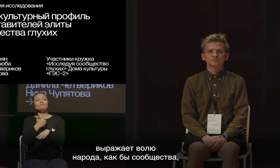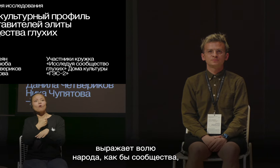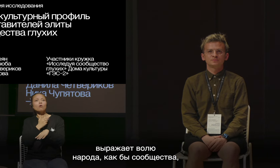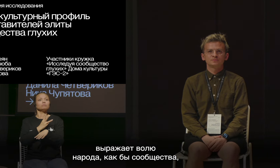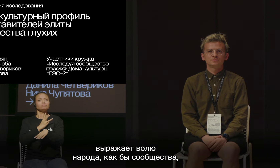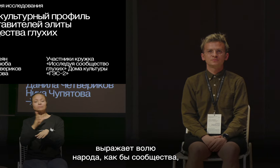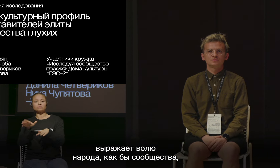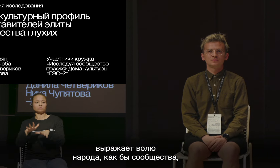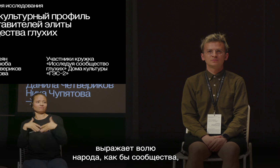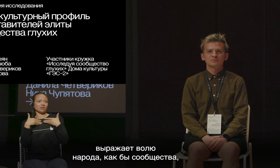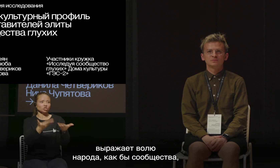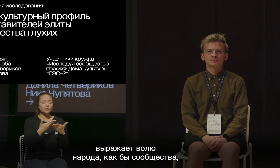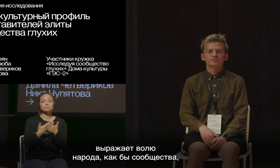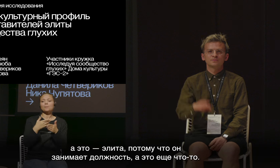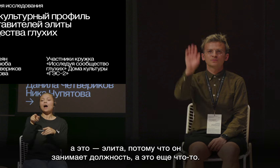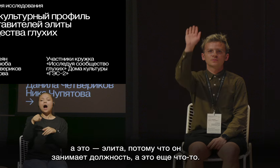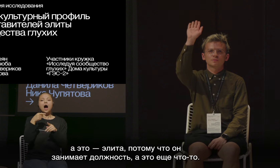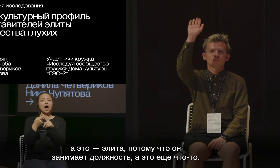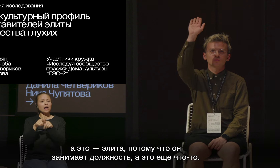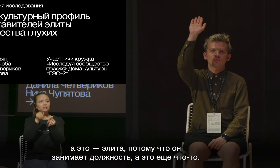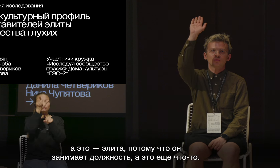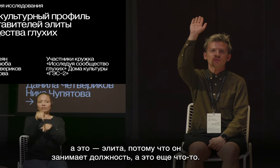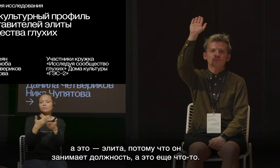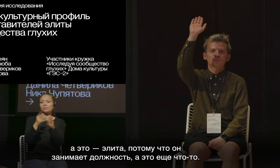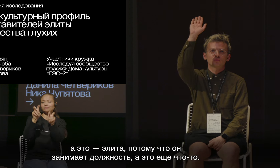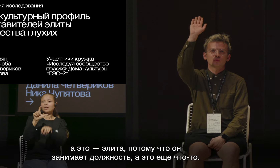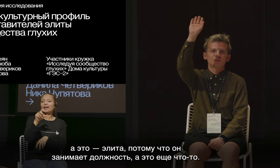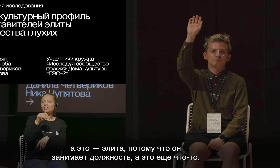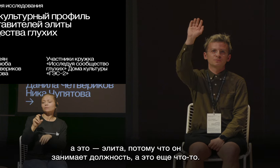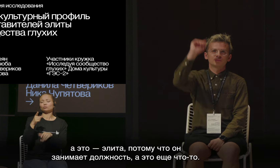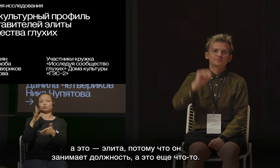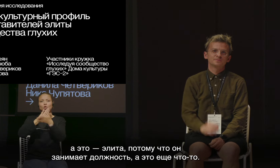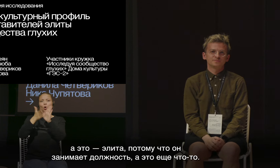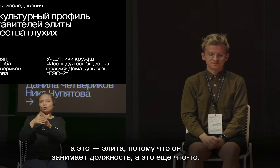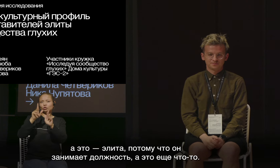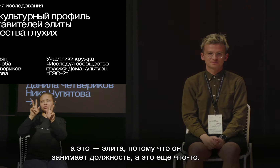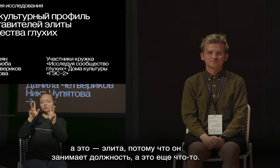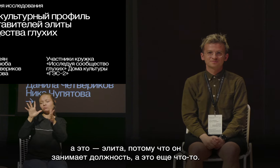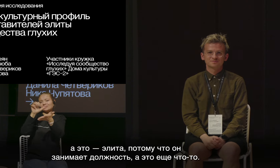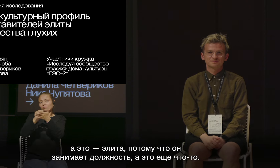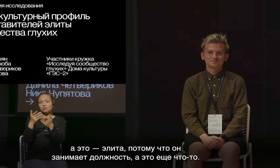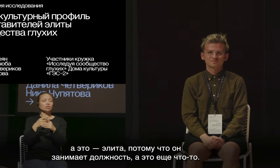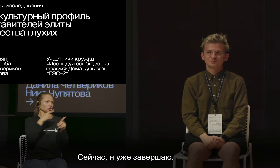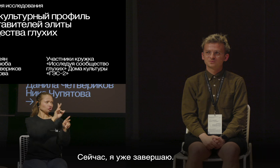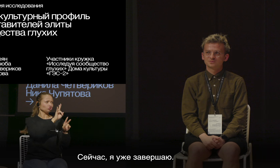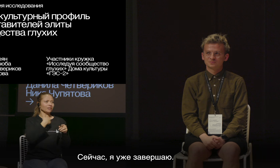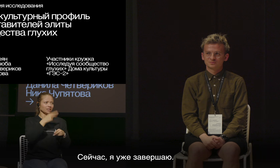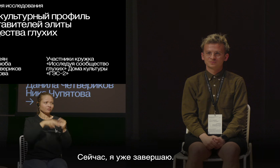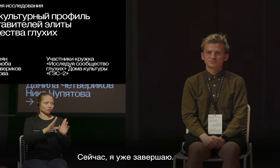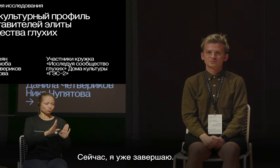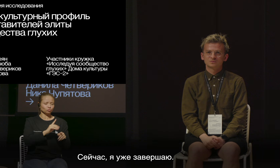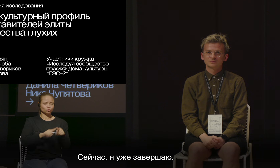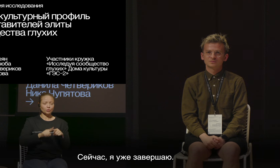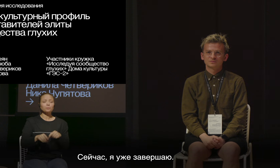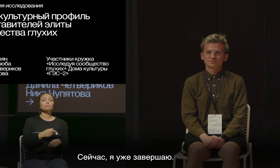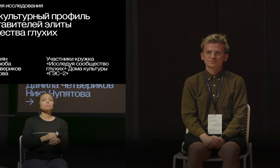должность занимает, а это еще что-то. Как-то вот в этом плане. Сейчас я уже завершаю. И второе, конечно, сами представители элиты, вот